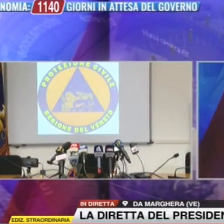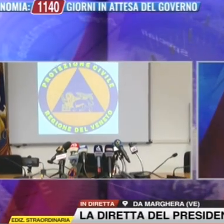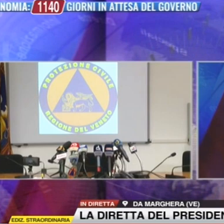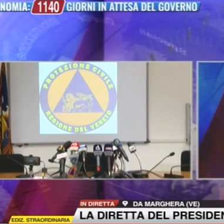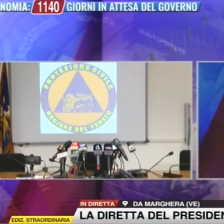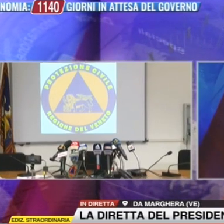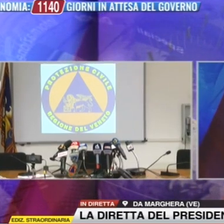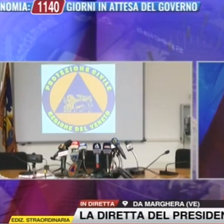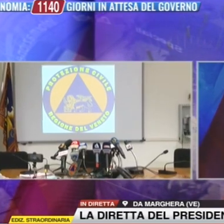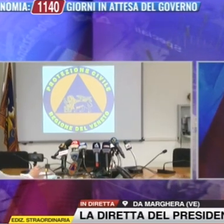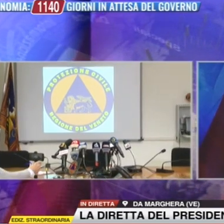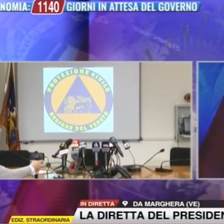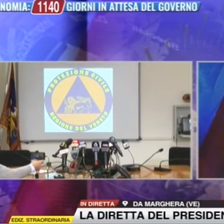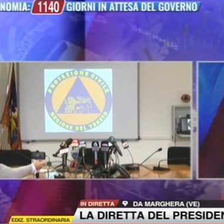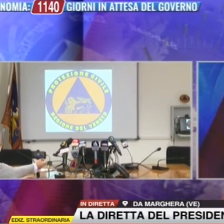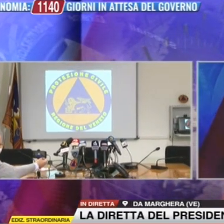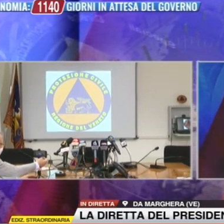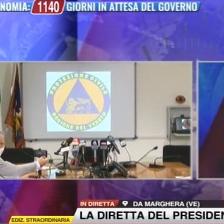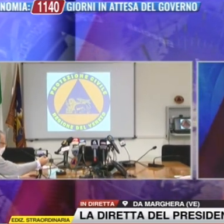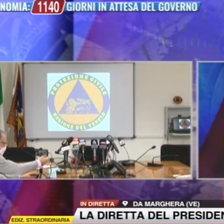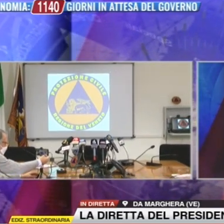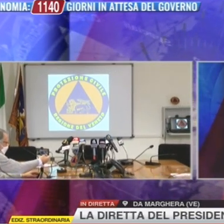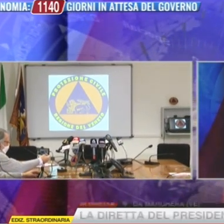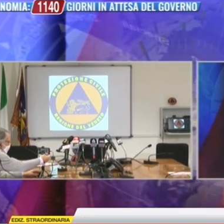Allora, questa la situazione